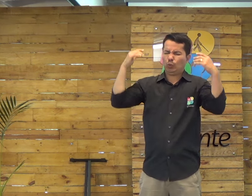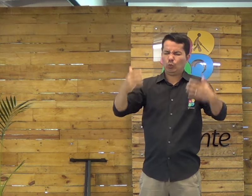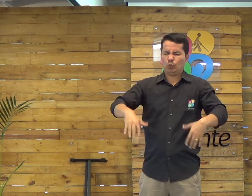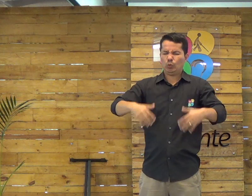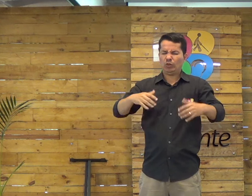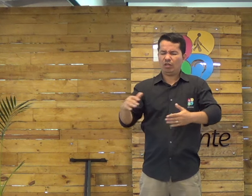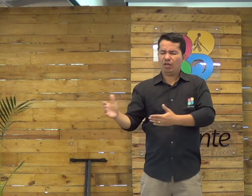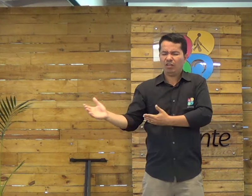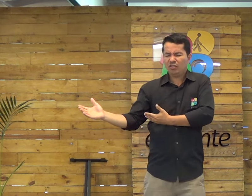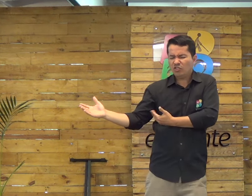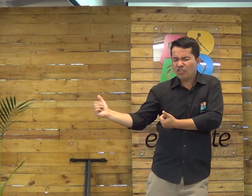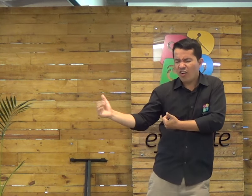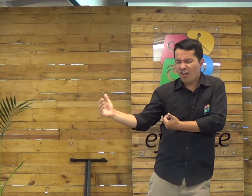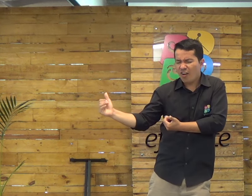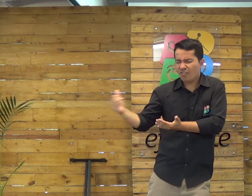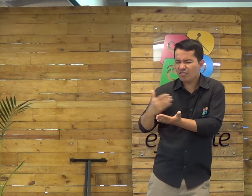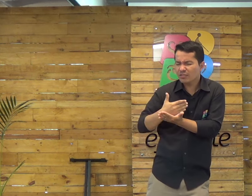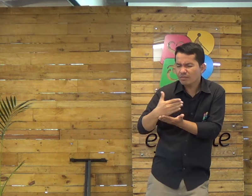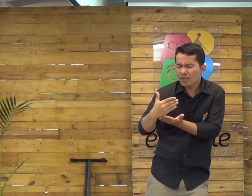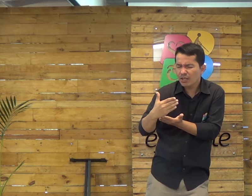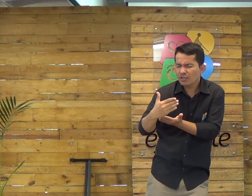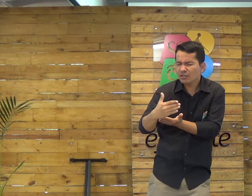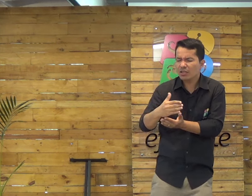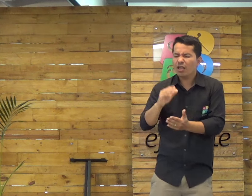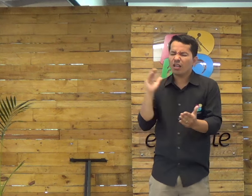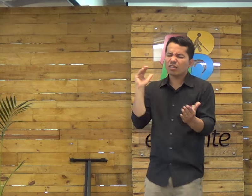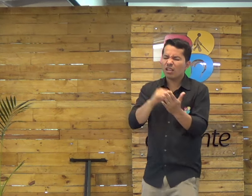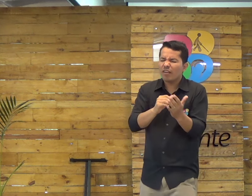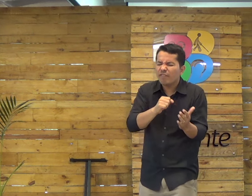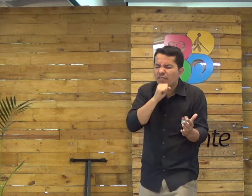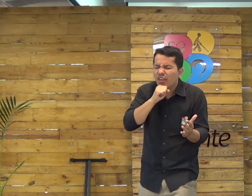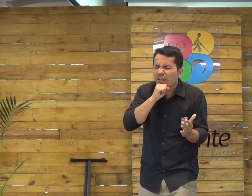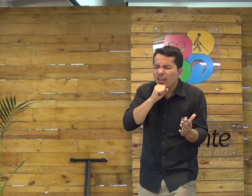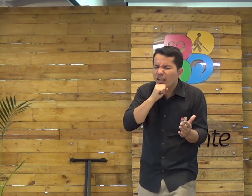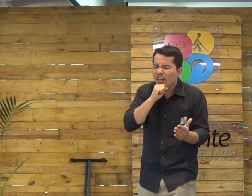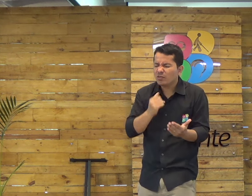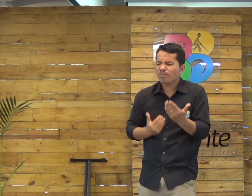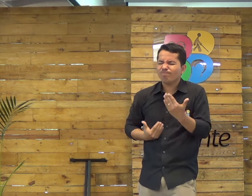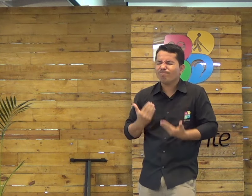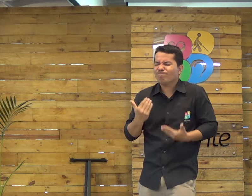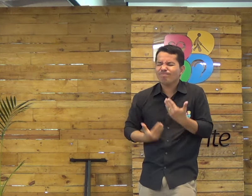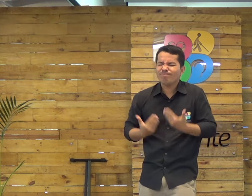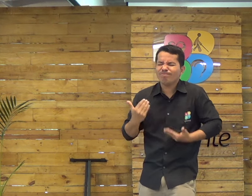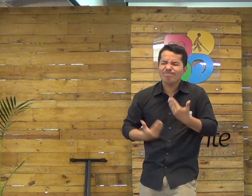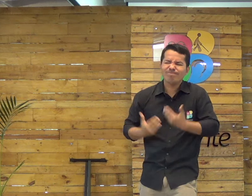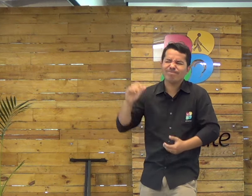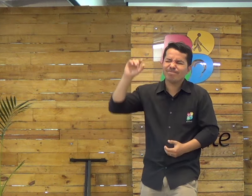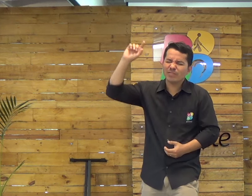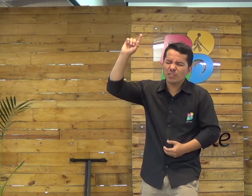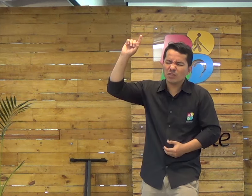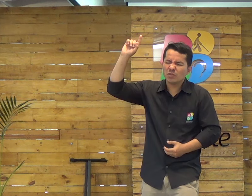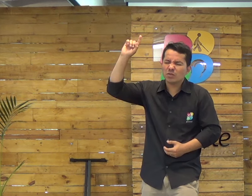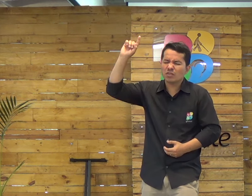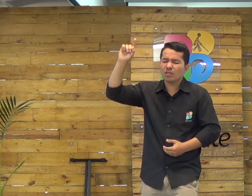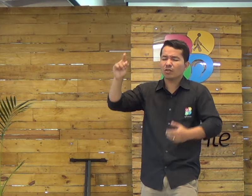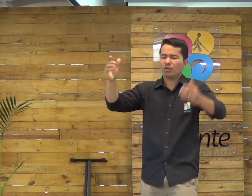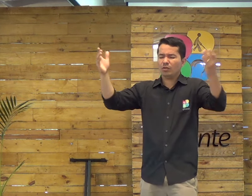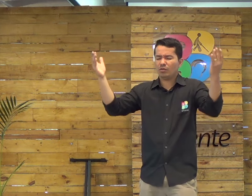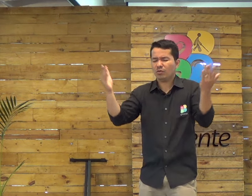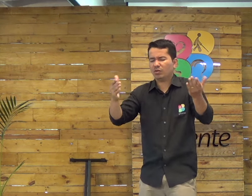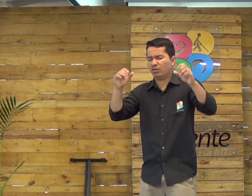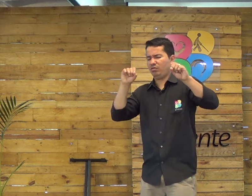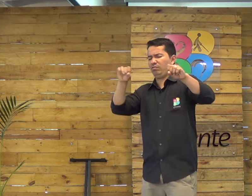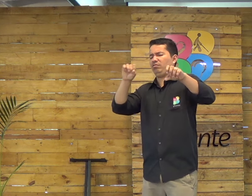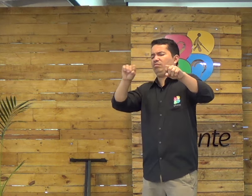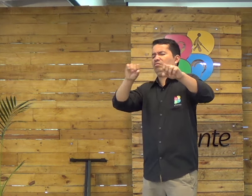nós vemos aqui que ele teve uma vida muito séria em obediência, Senhor. Desde a sua desde quando era jovem até